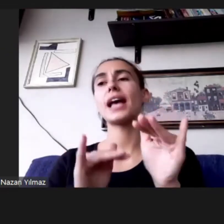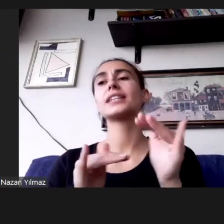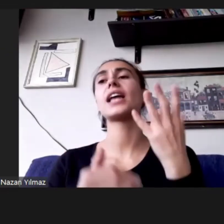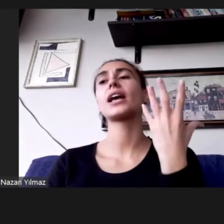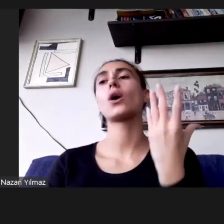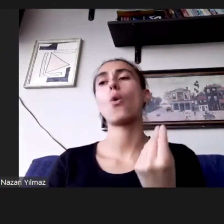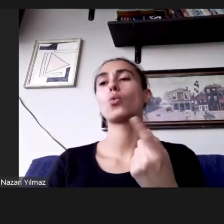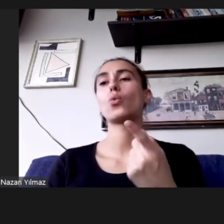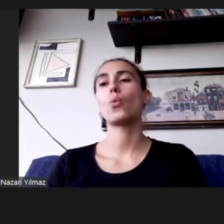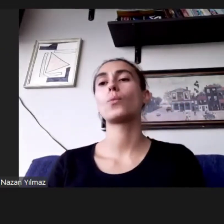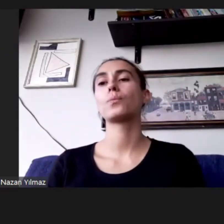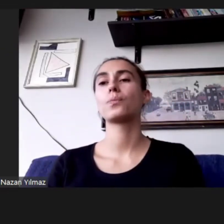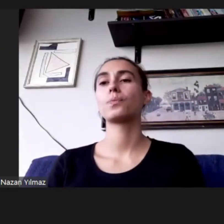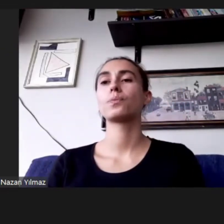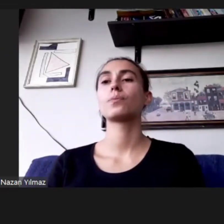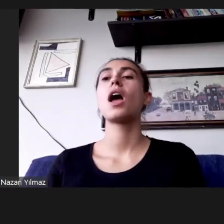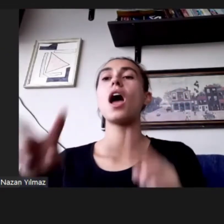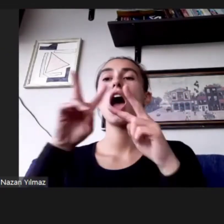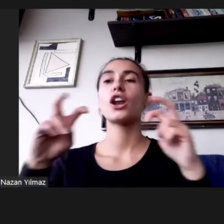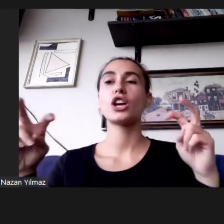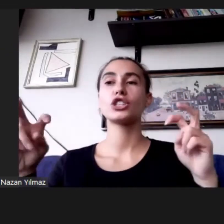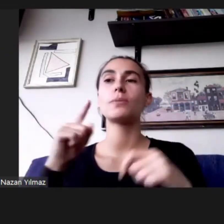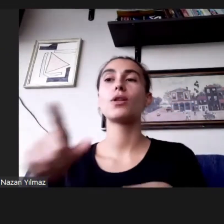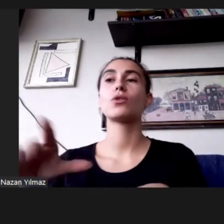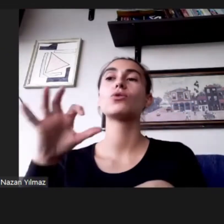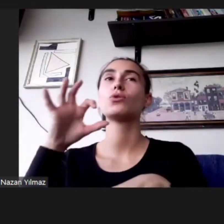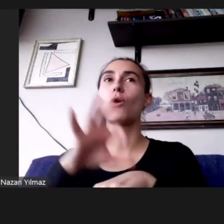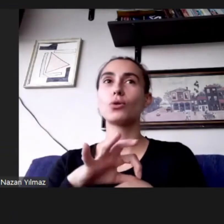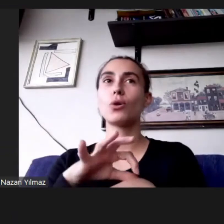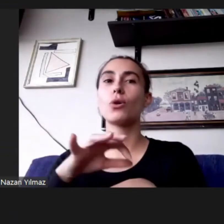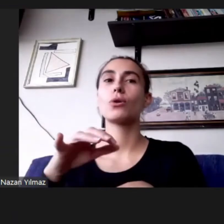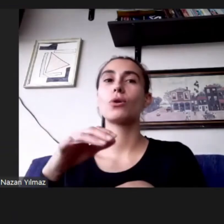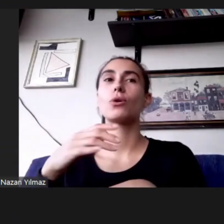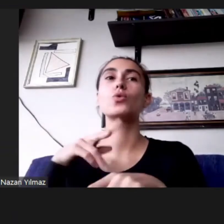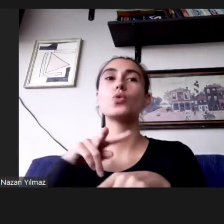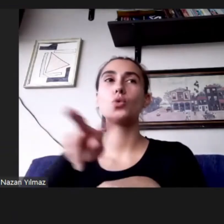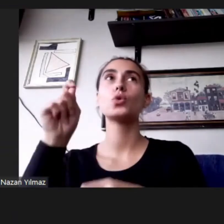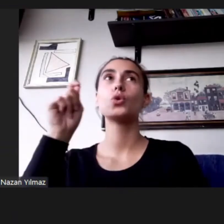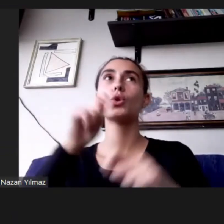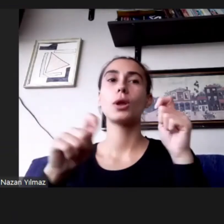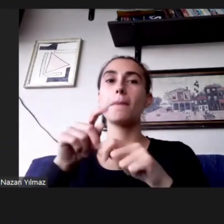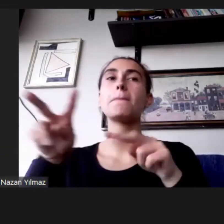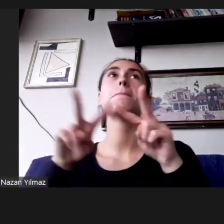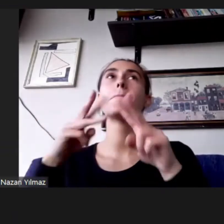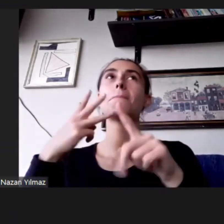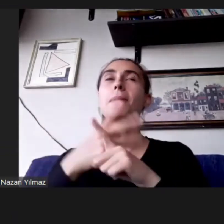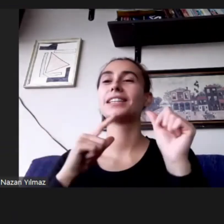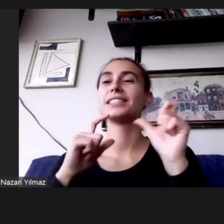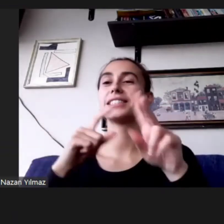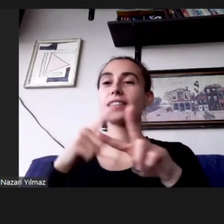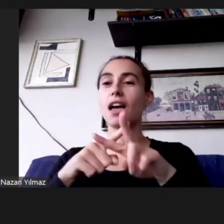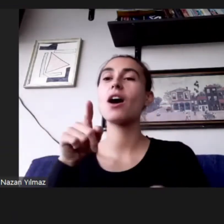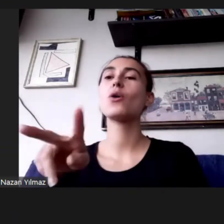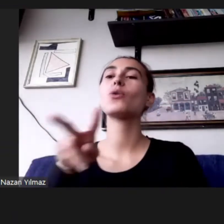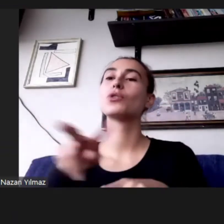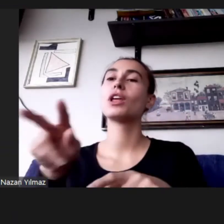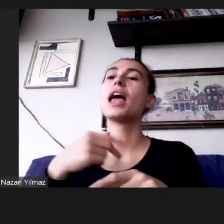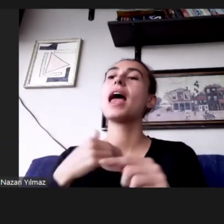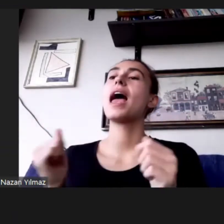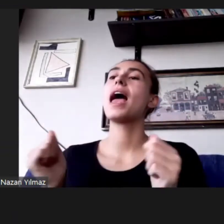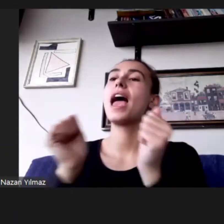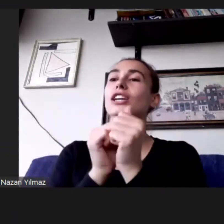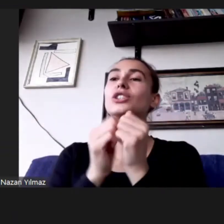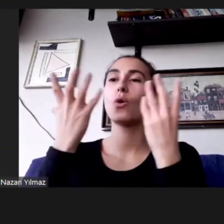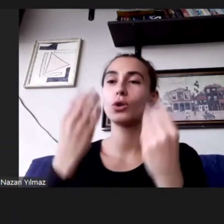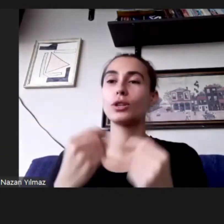nitelikteydi. Araştırmamızı Doktor Ayşe Beyazova yürüttü. Biz Melisa ile birlikte ona eşlik ettik süreçte. Kendisi